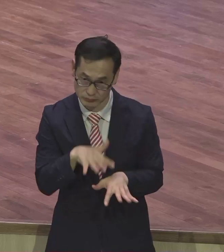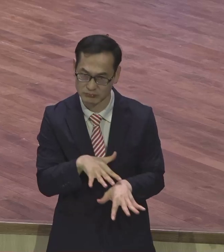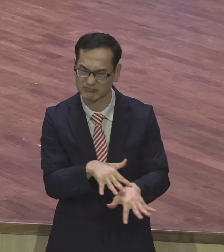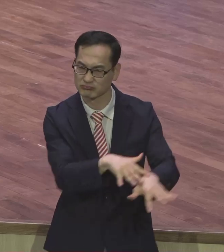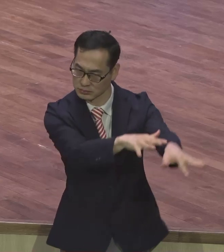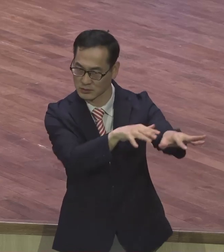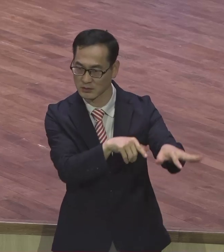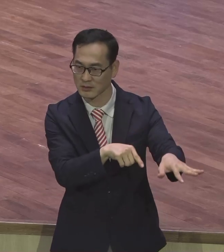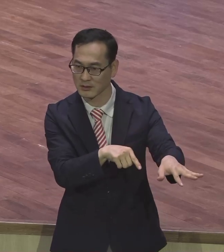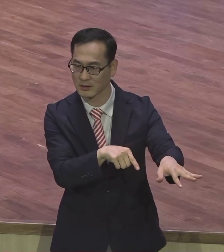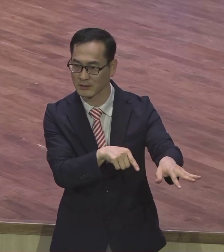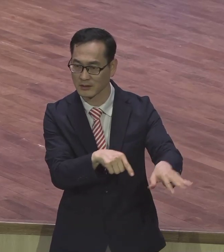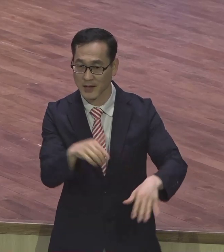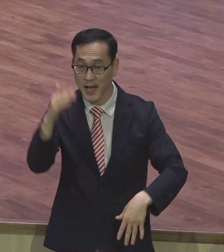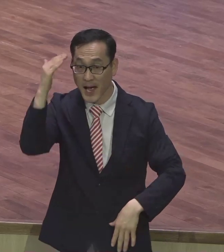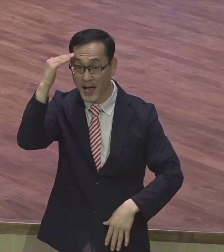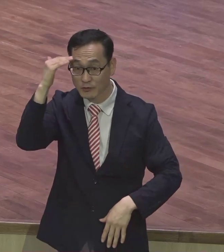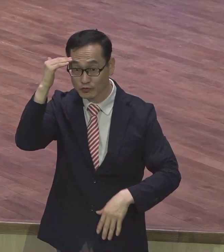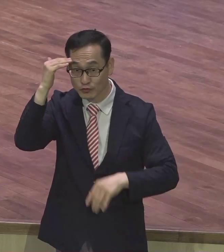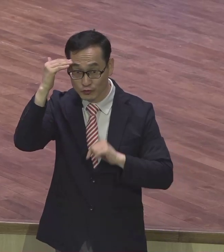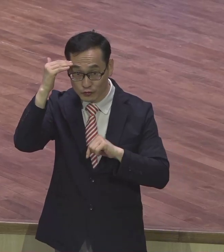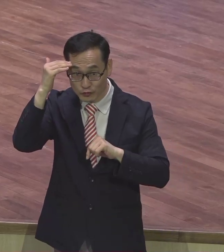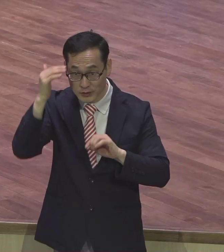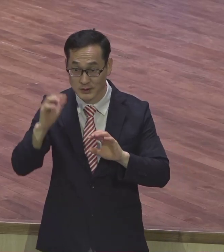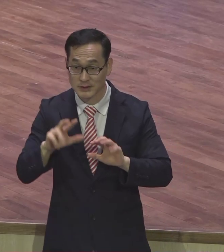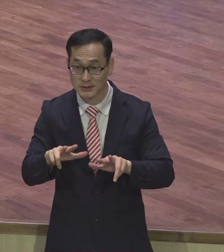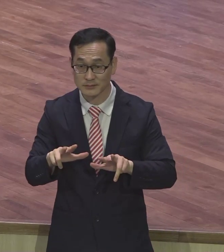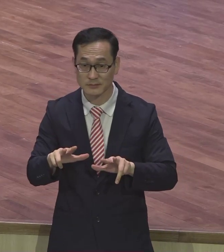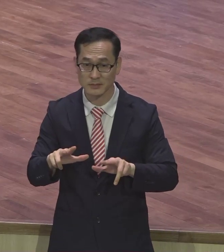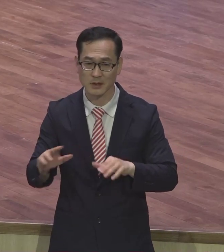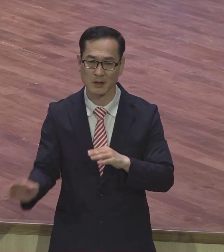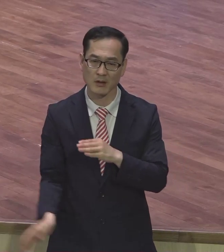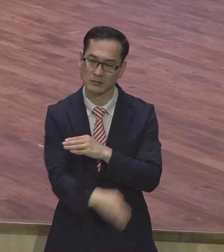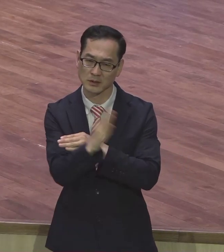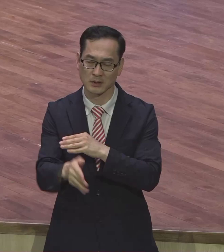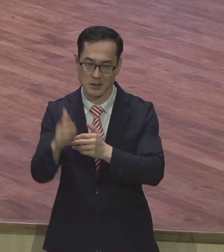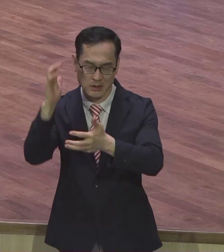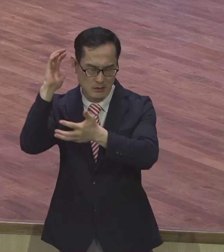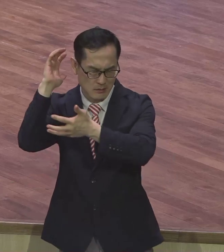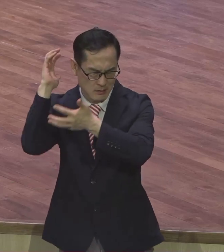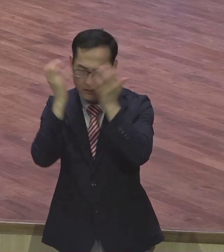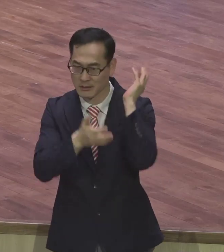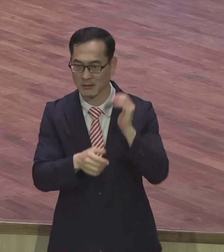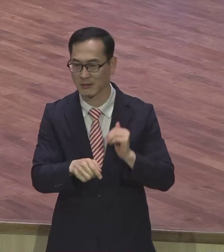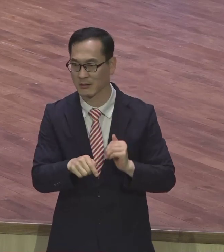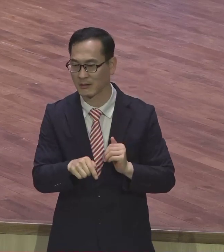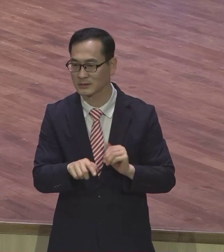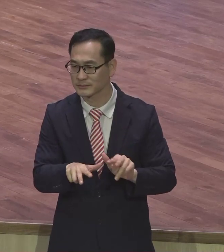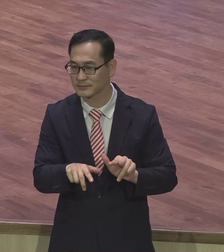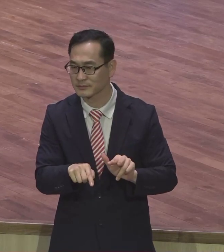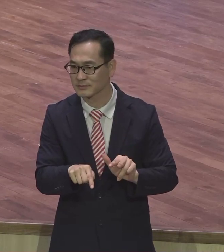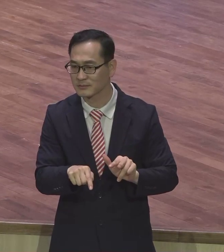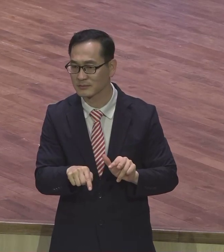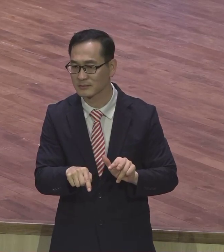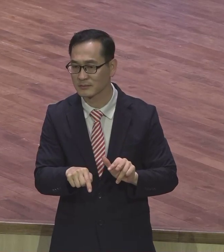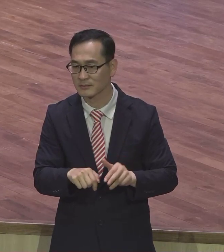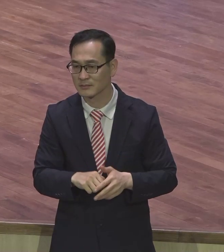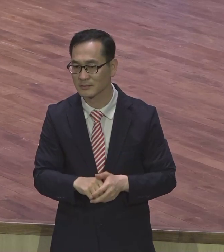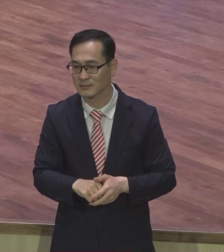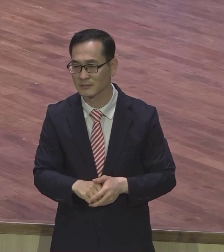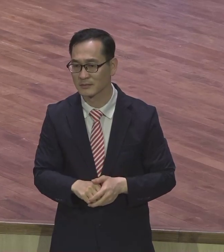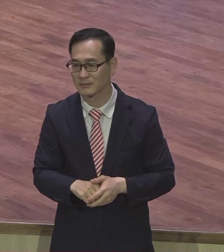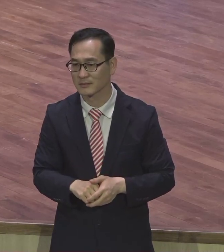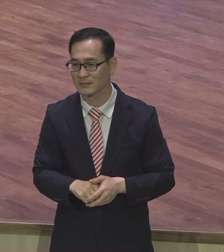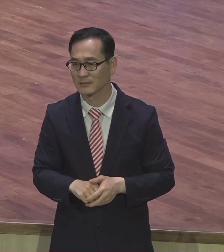한국의 세계가 지금 전부 다 잘못된 길로 가고 있다. 그래서 이 틀을 바꾸는 언약적